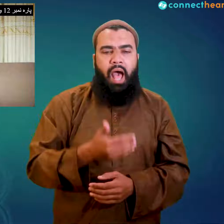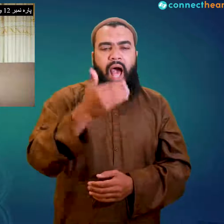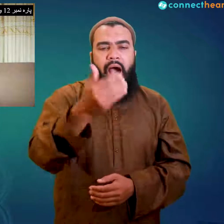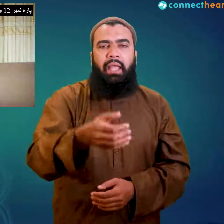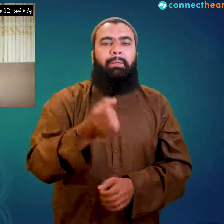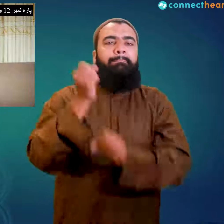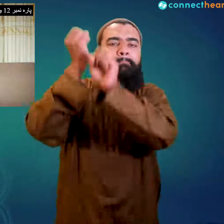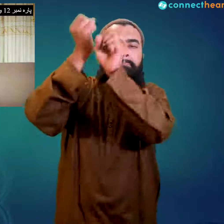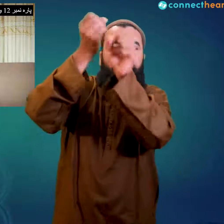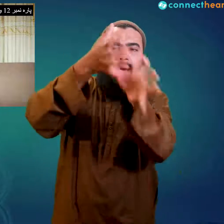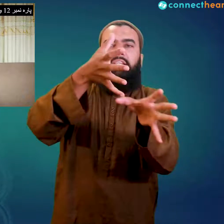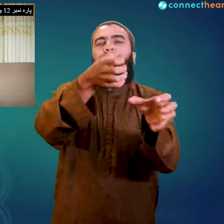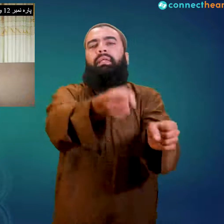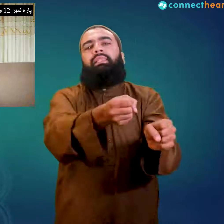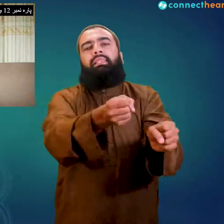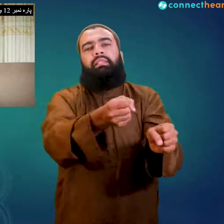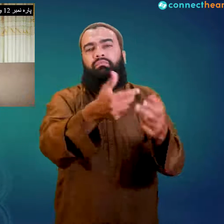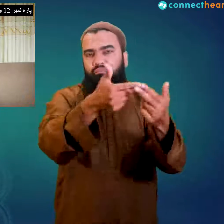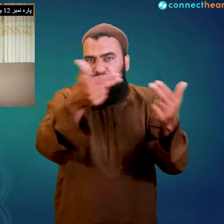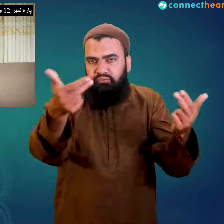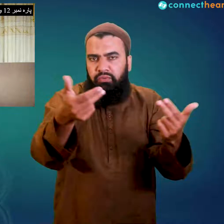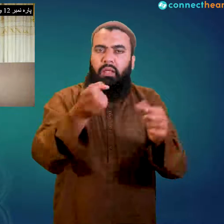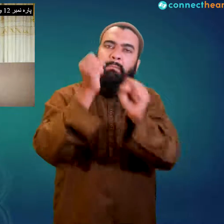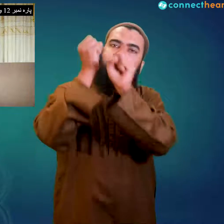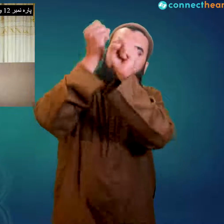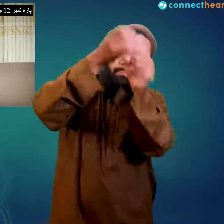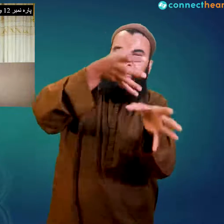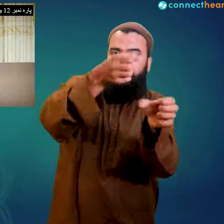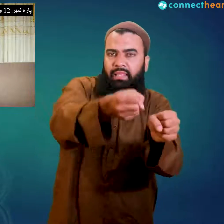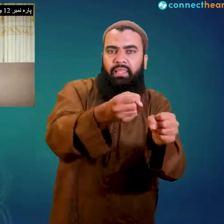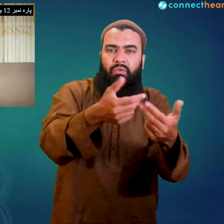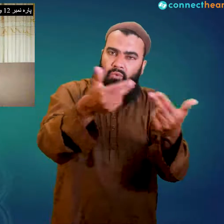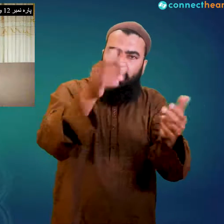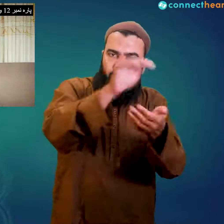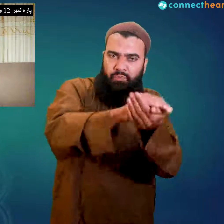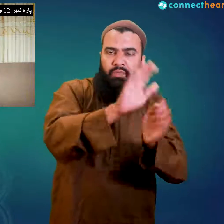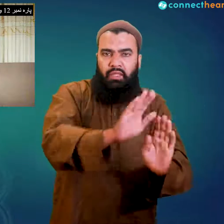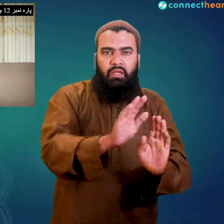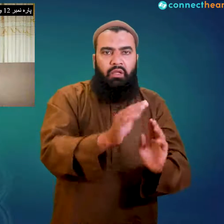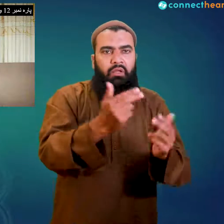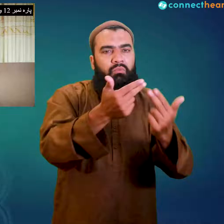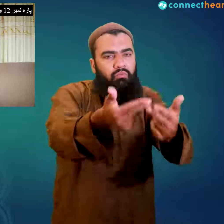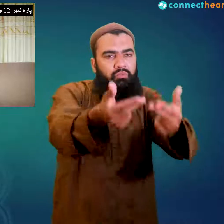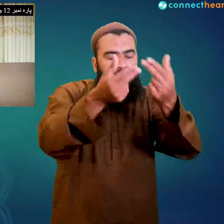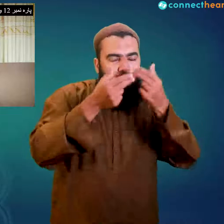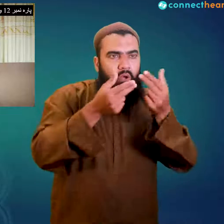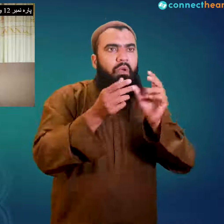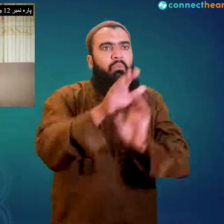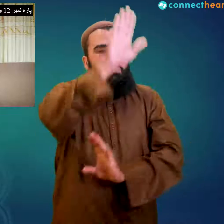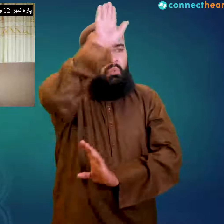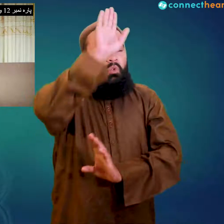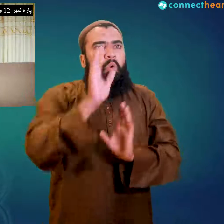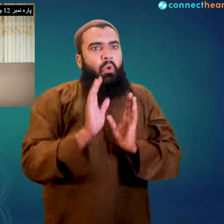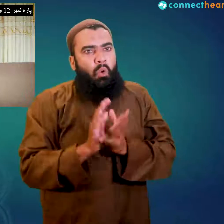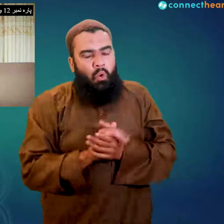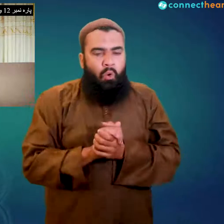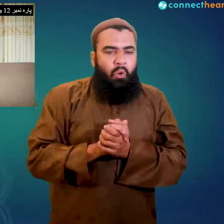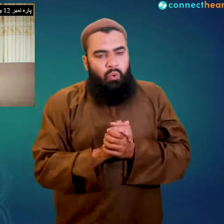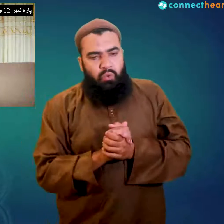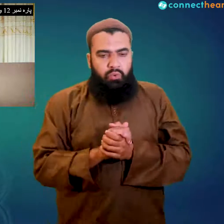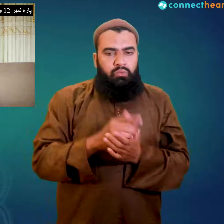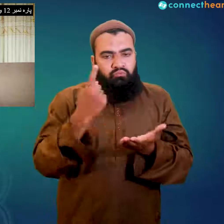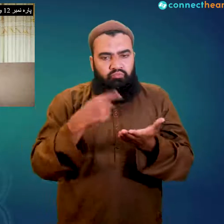ہی اس چیز کا نگران اور ذمہ دار بنا دیا تھا۔ آیت نمبر 52 پر پارہ نمبر